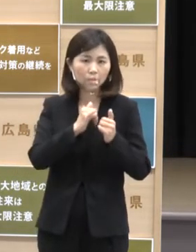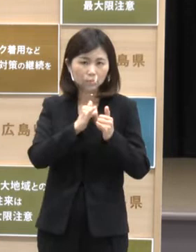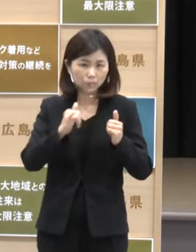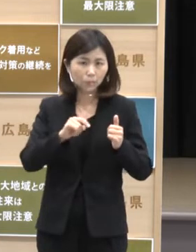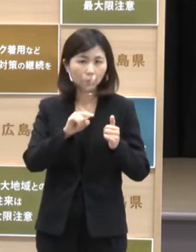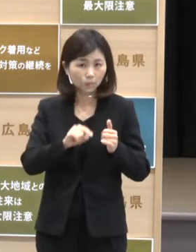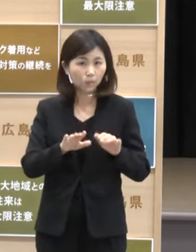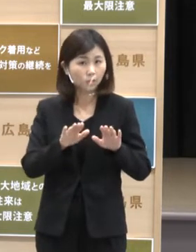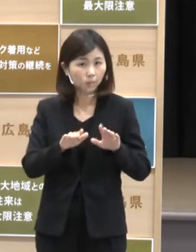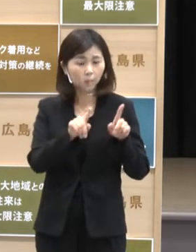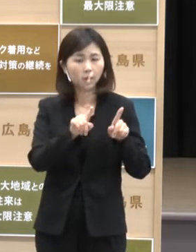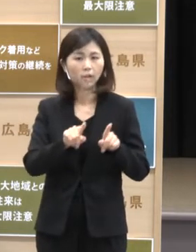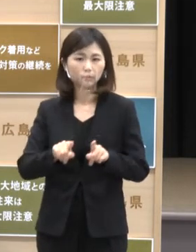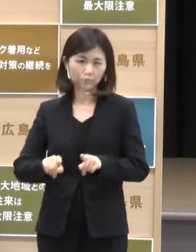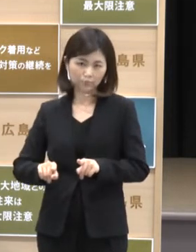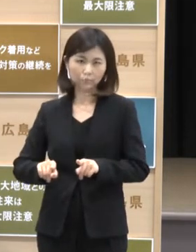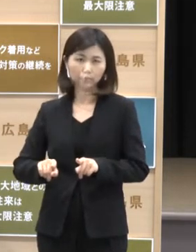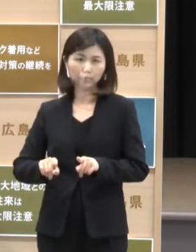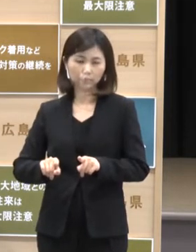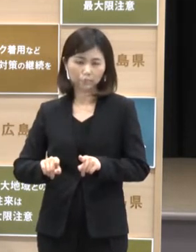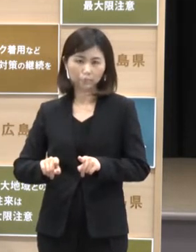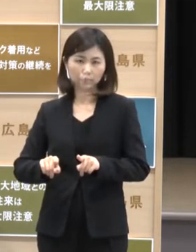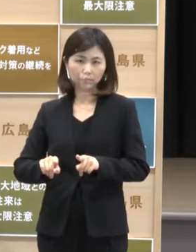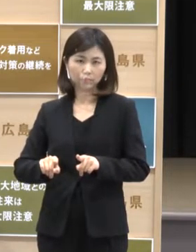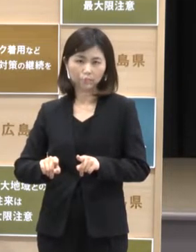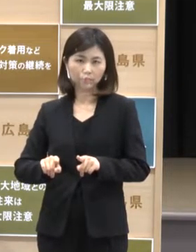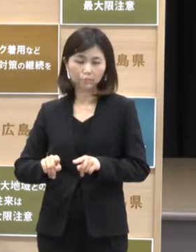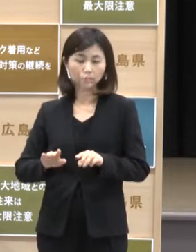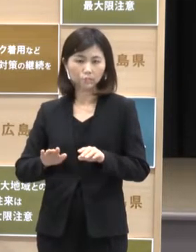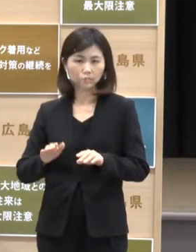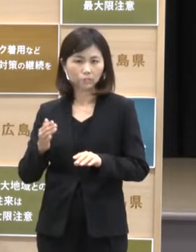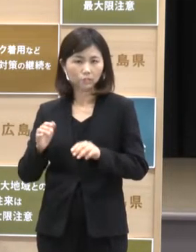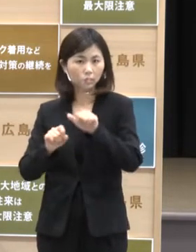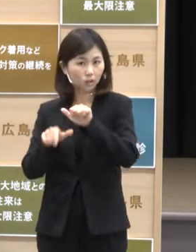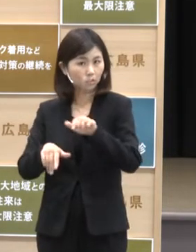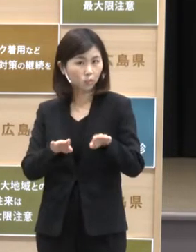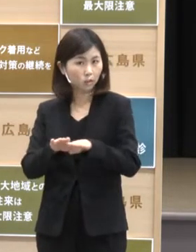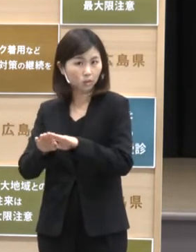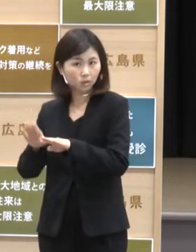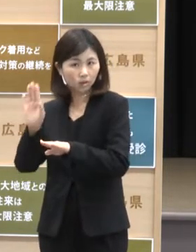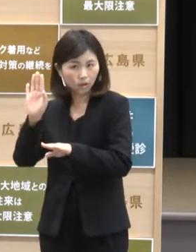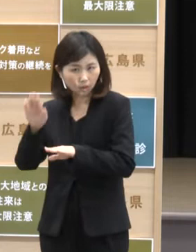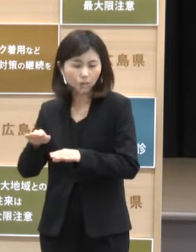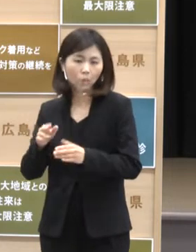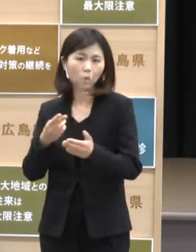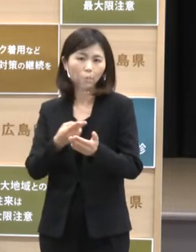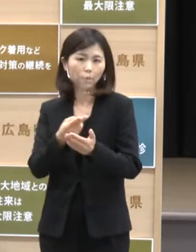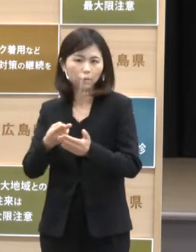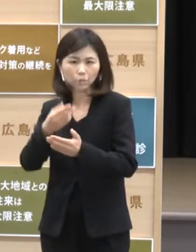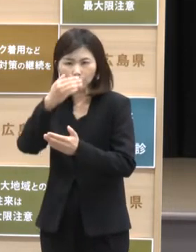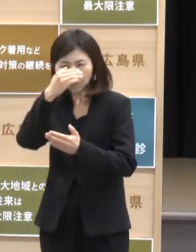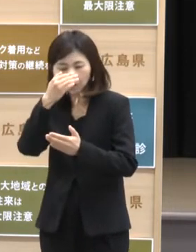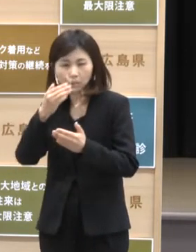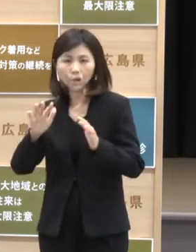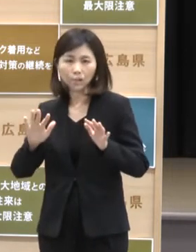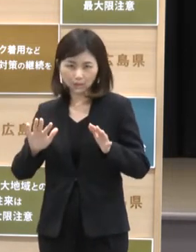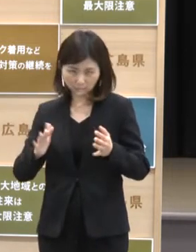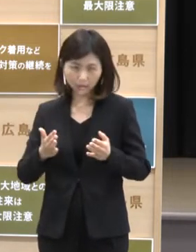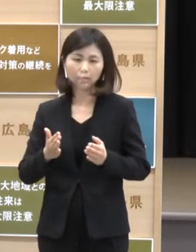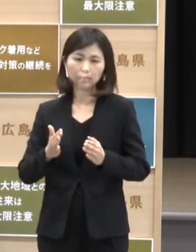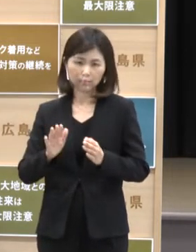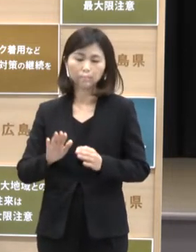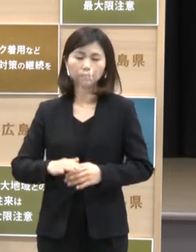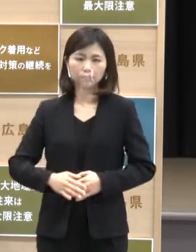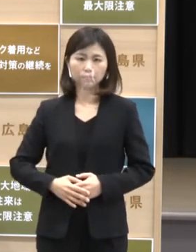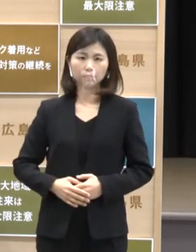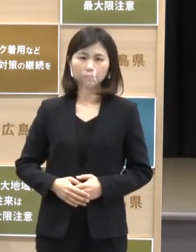は減少傾向が続いておりまして、大型連休以降ですね、病床の逼迫を避けることができたというところ